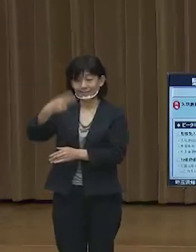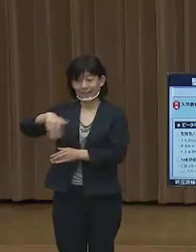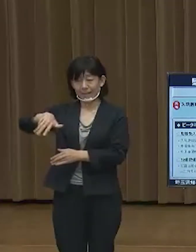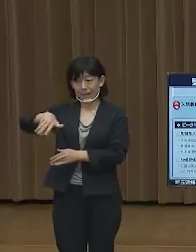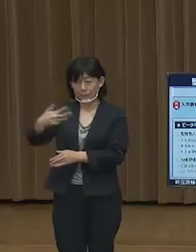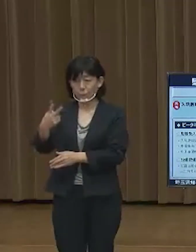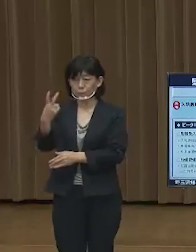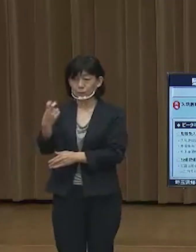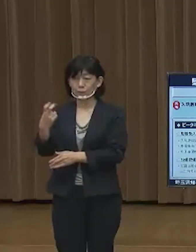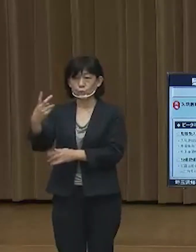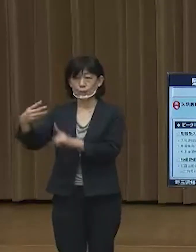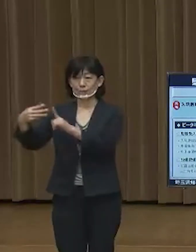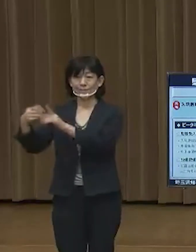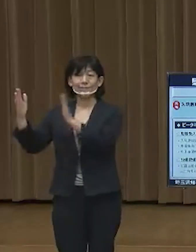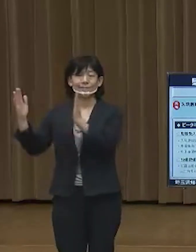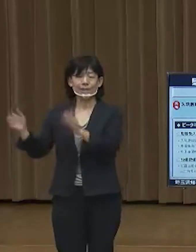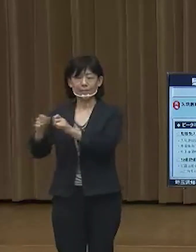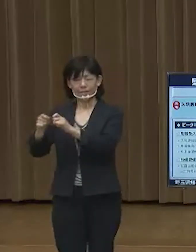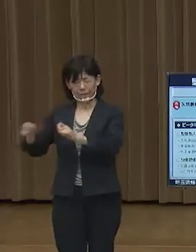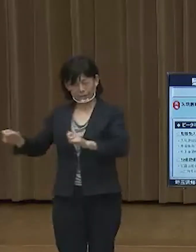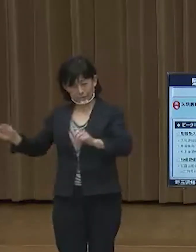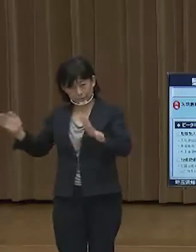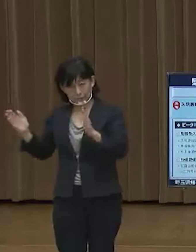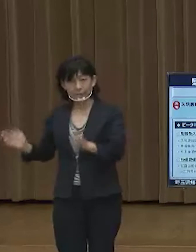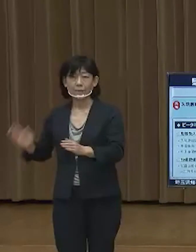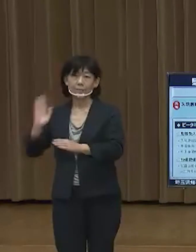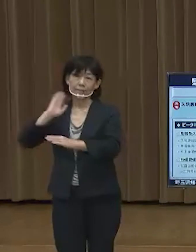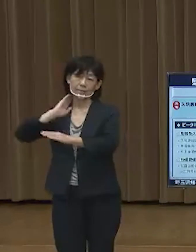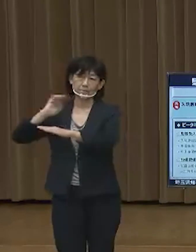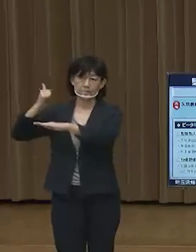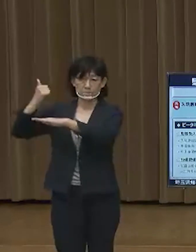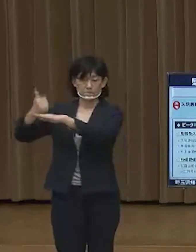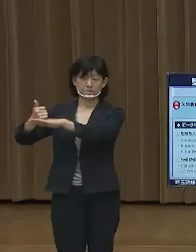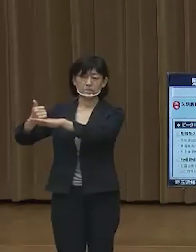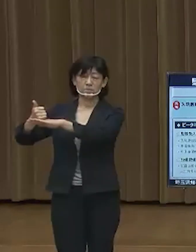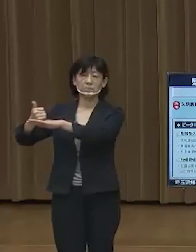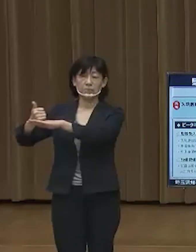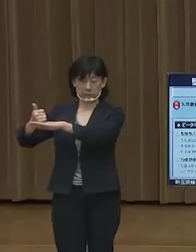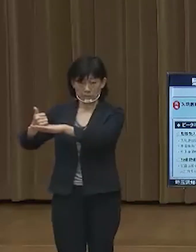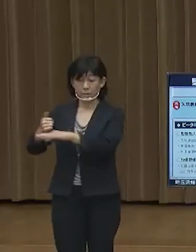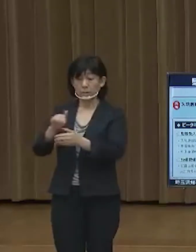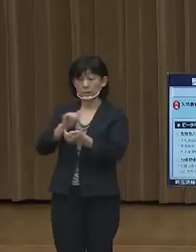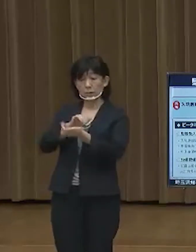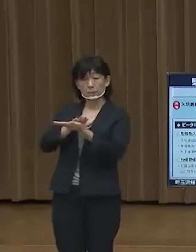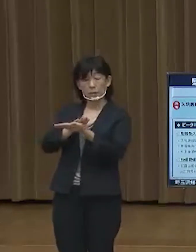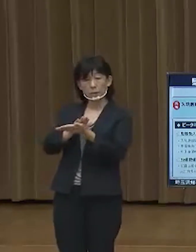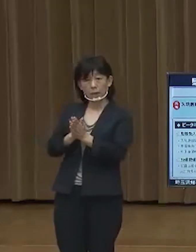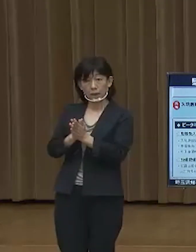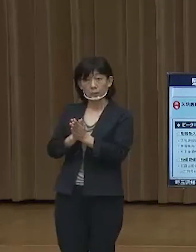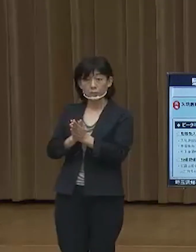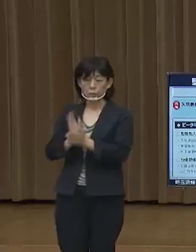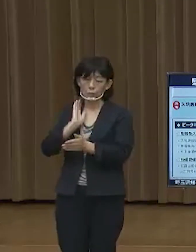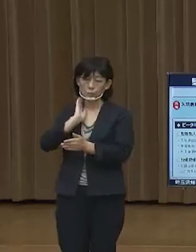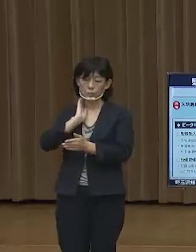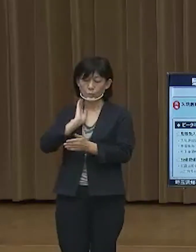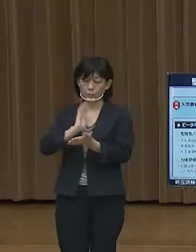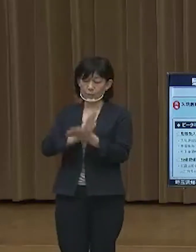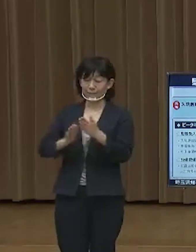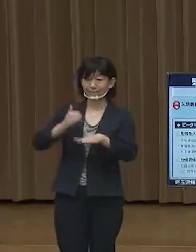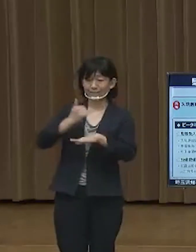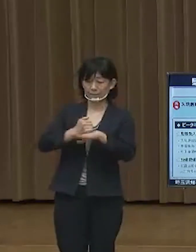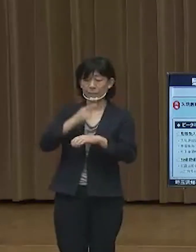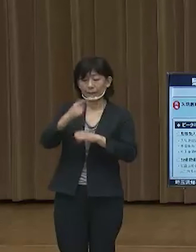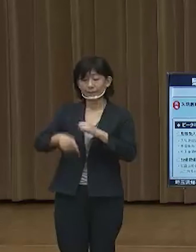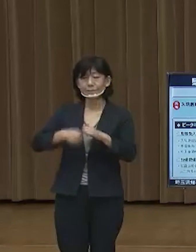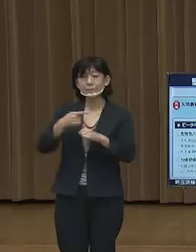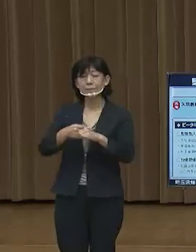日にもわたり首相を務めになられた。私埼玉県の首長にならせていただいてまだわずか1年